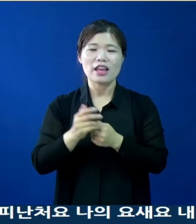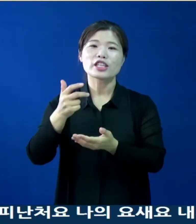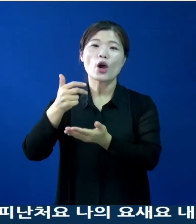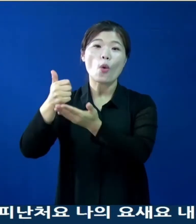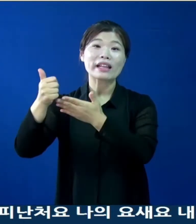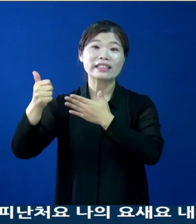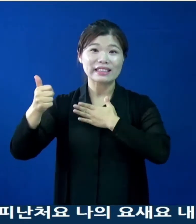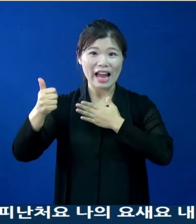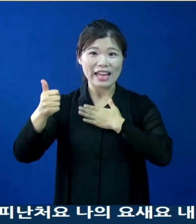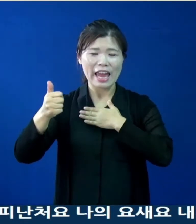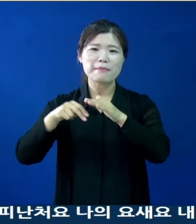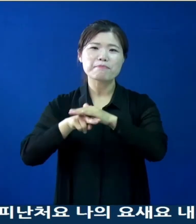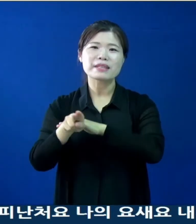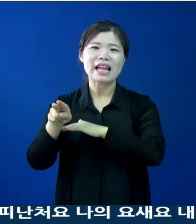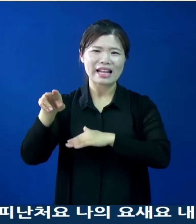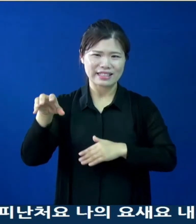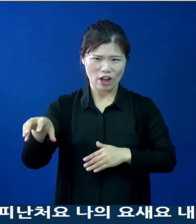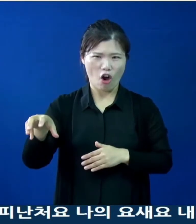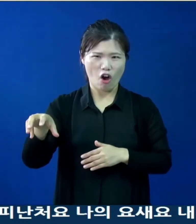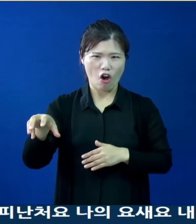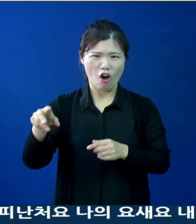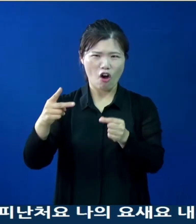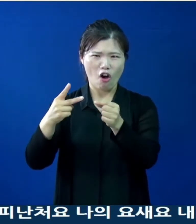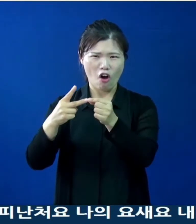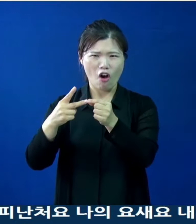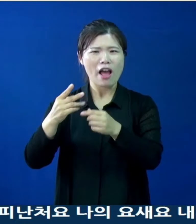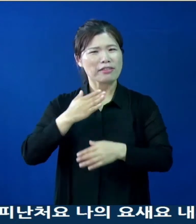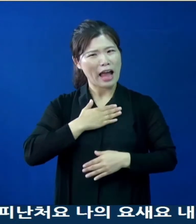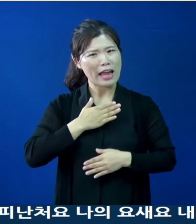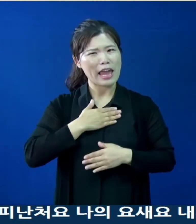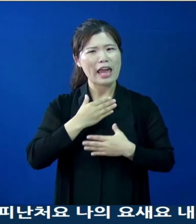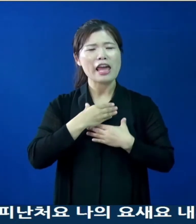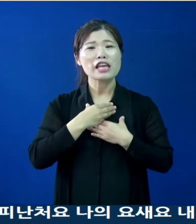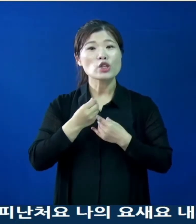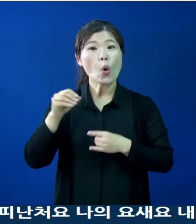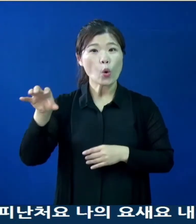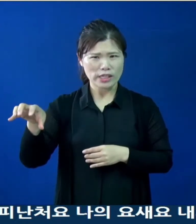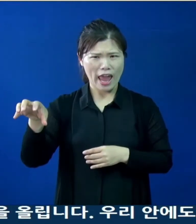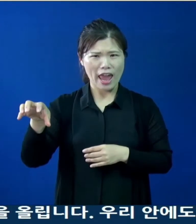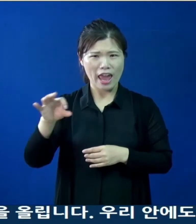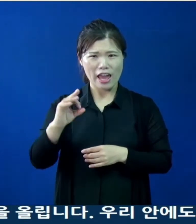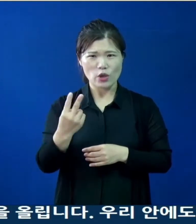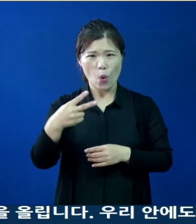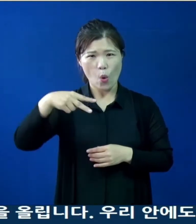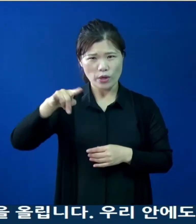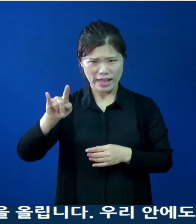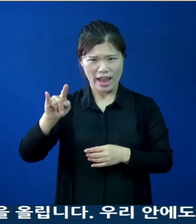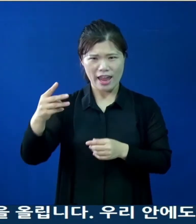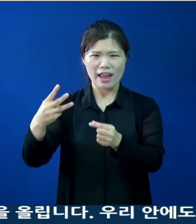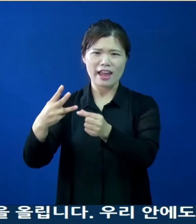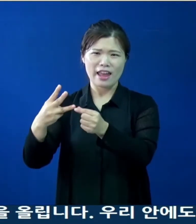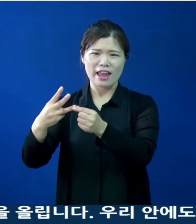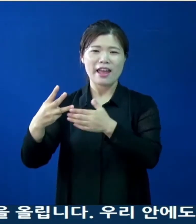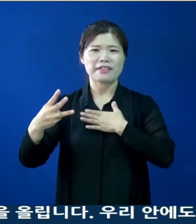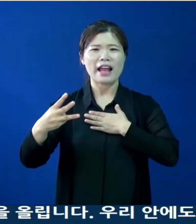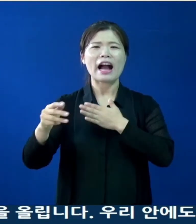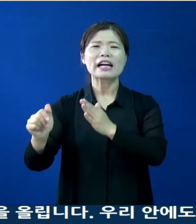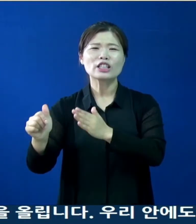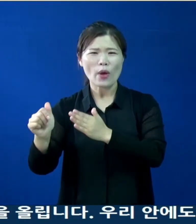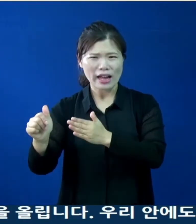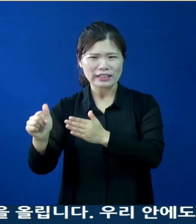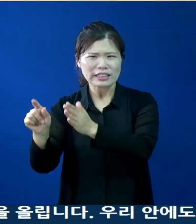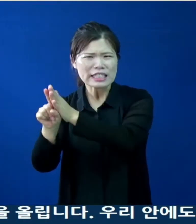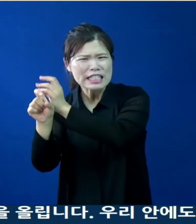나의 피난처라, 나의 요새라, 내가 의뢰하는